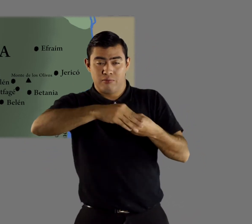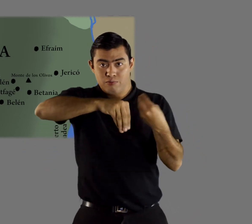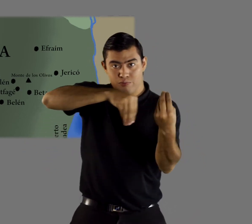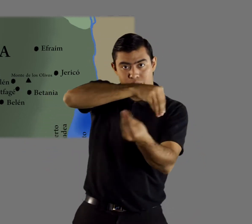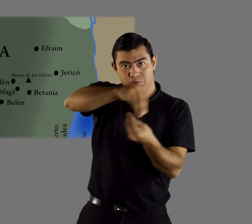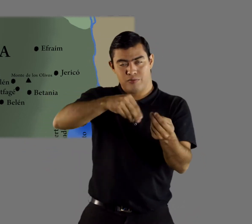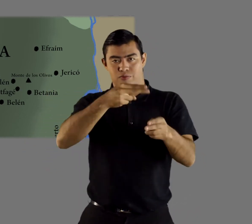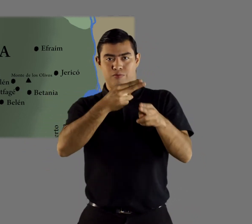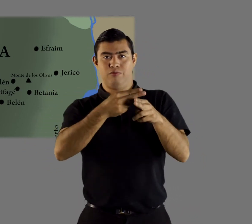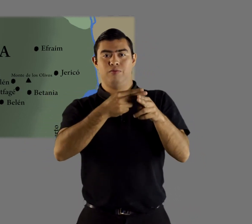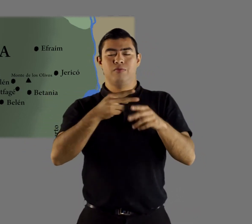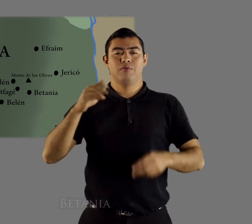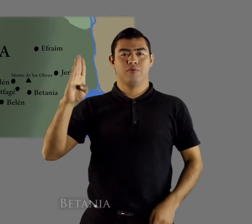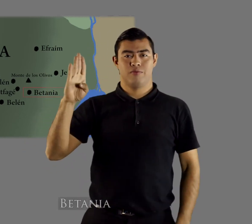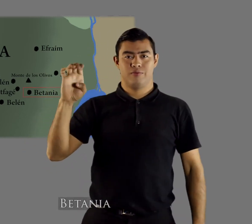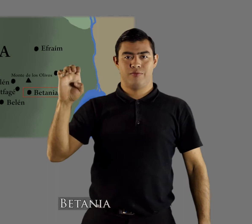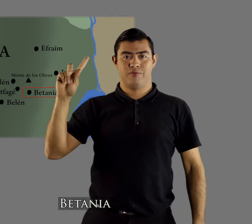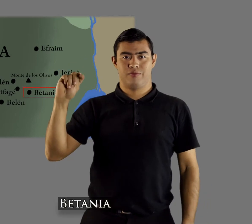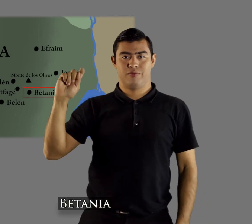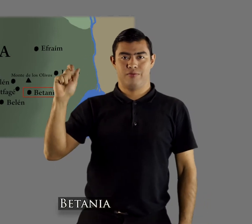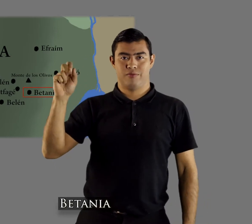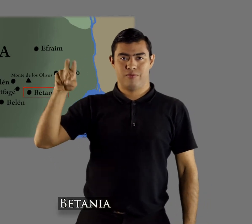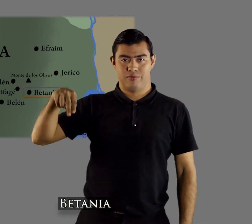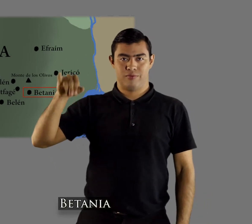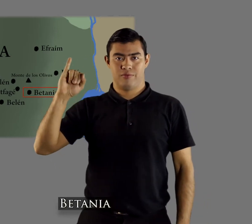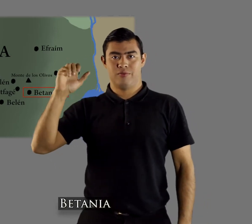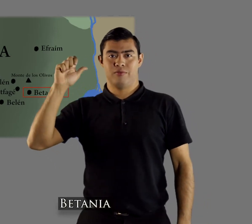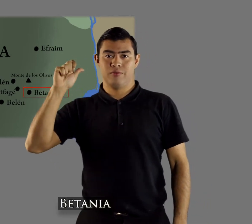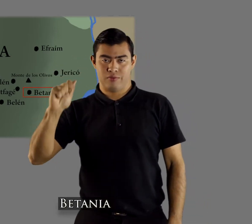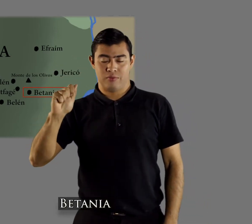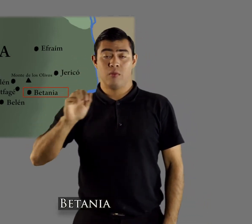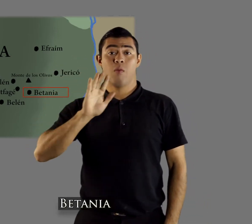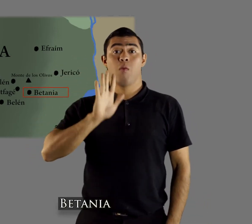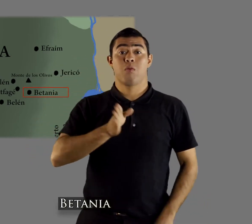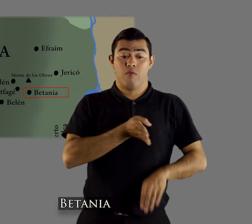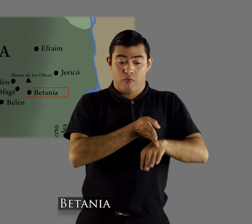Había un pueblo en una región cercana llamada Betania, y esta es su seña.